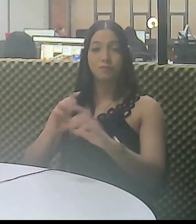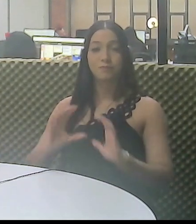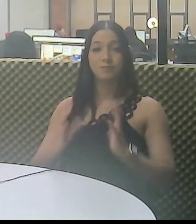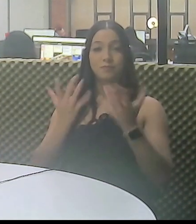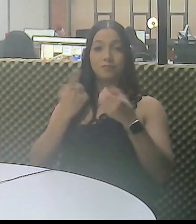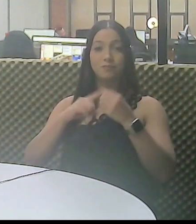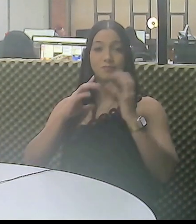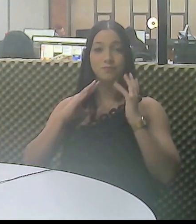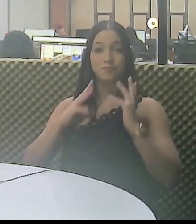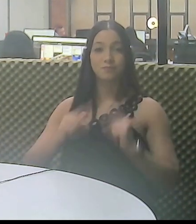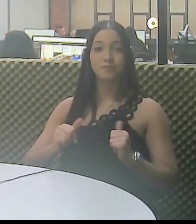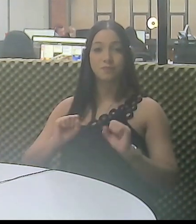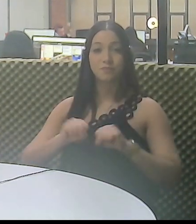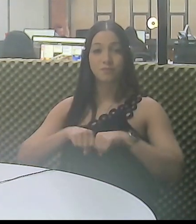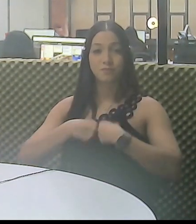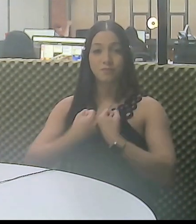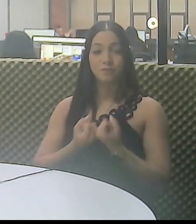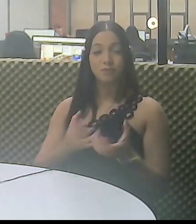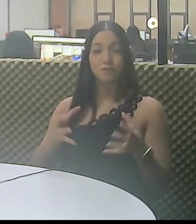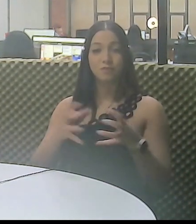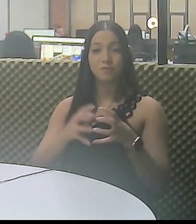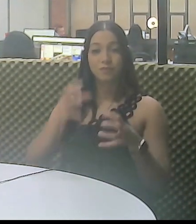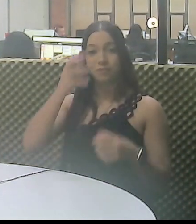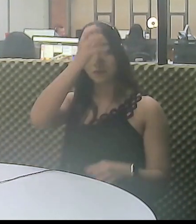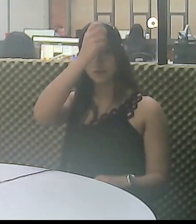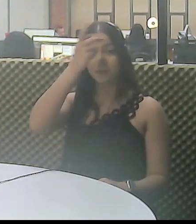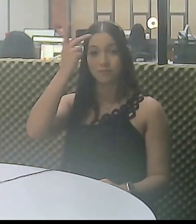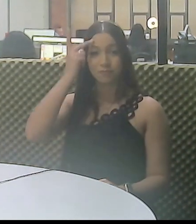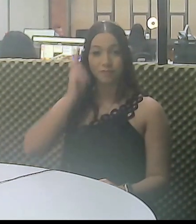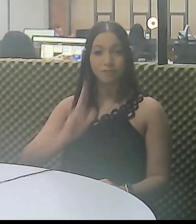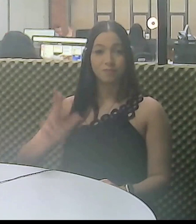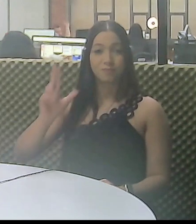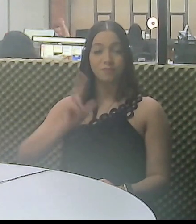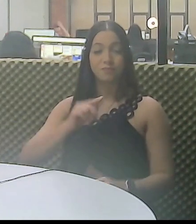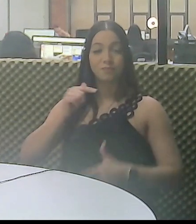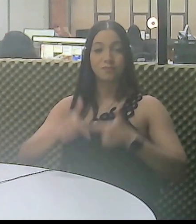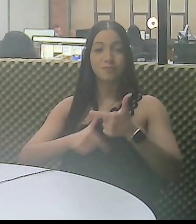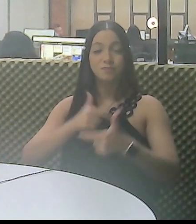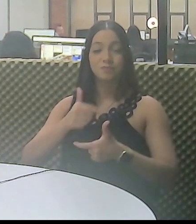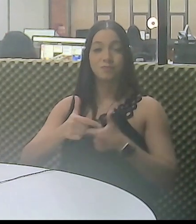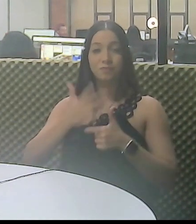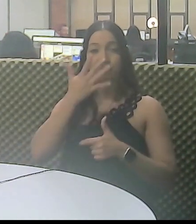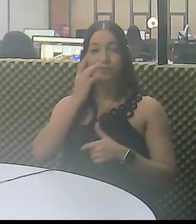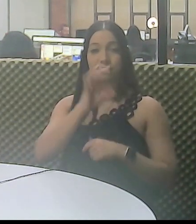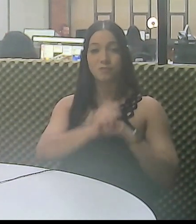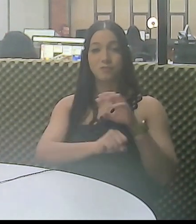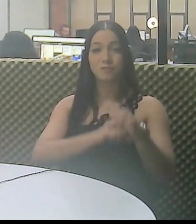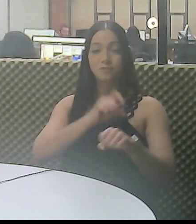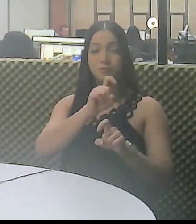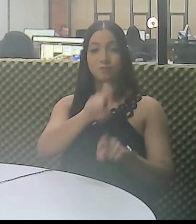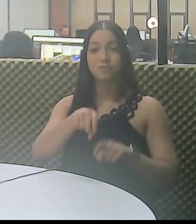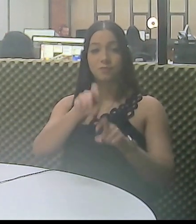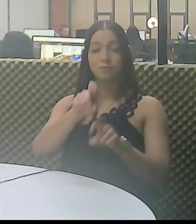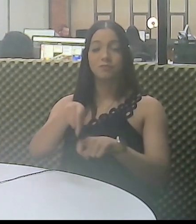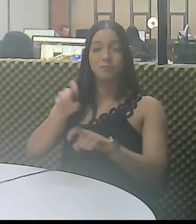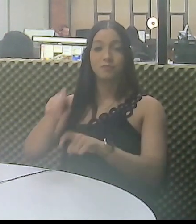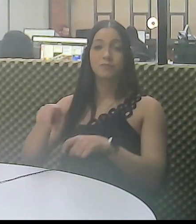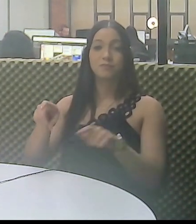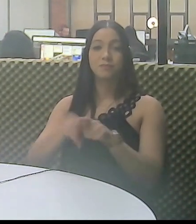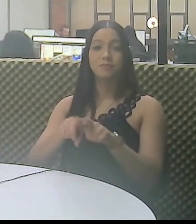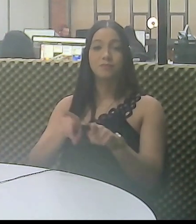mutirão Cidade Limpa é uma força-tarefa da Prefeitura de Uberlândia. O trabalho envolve coleta de resíduos, roçagem,